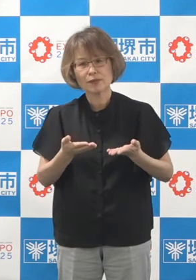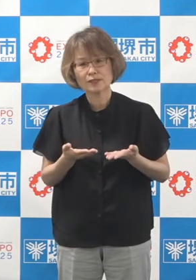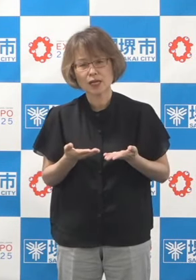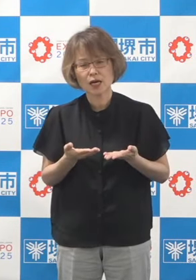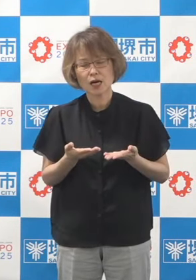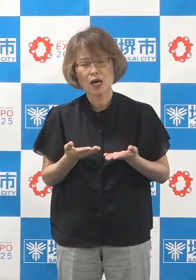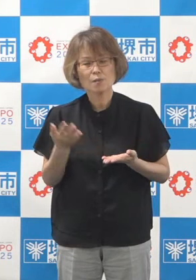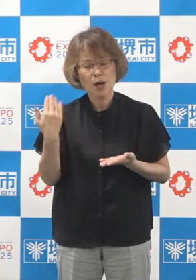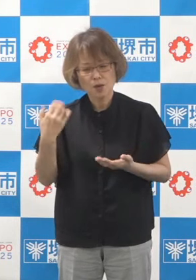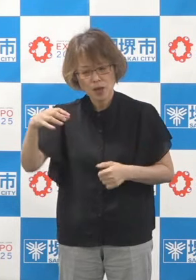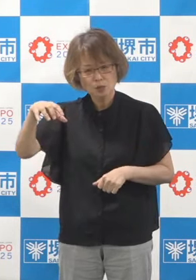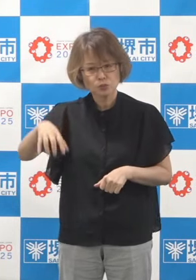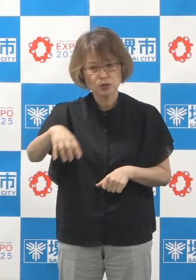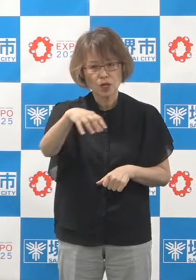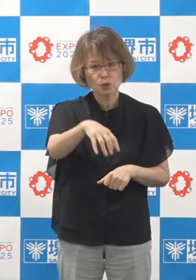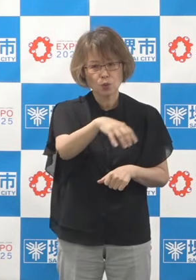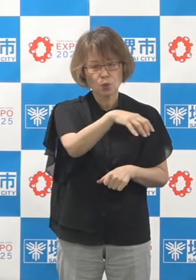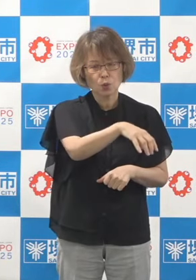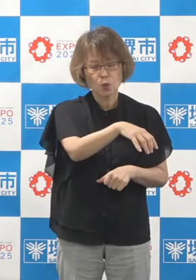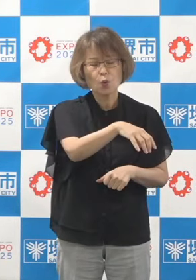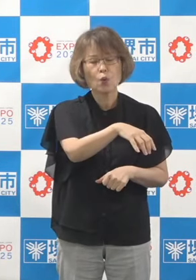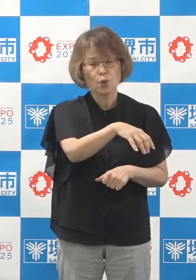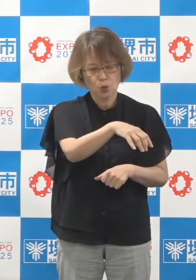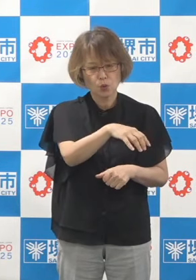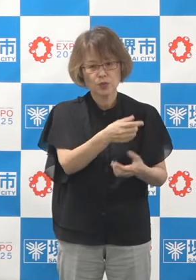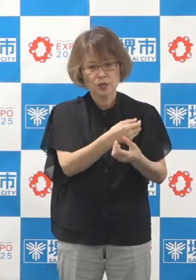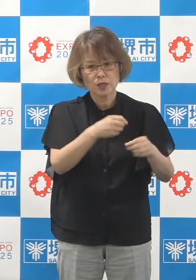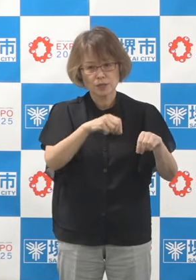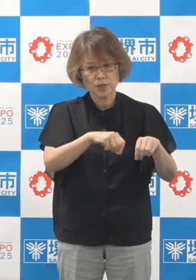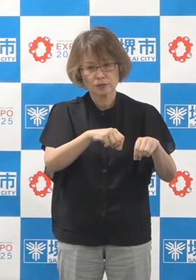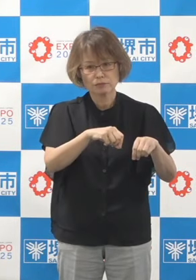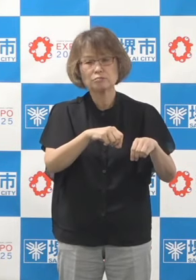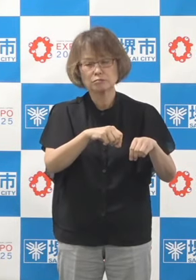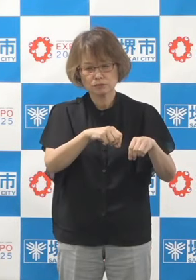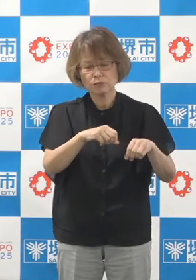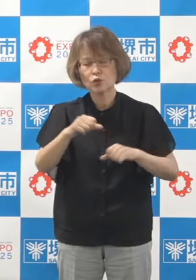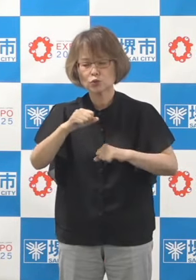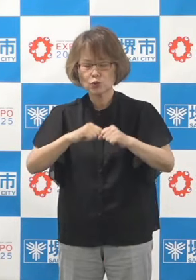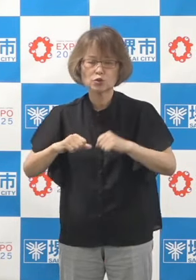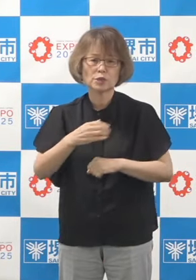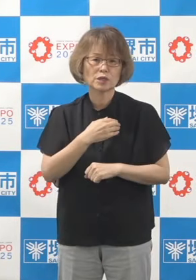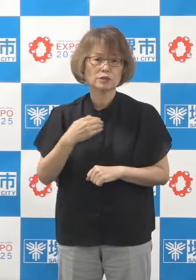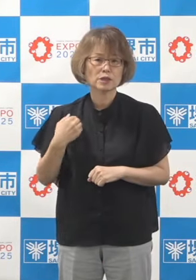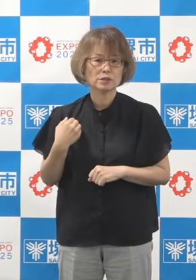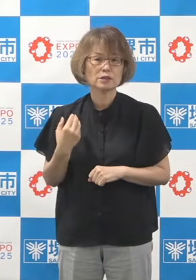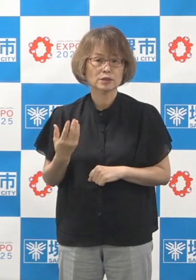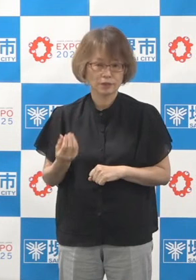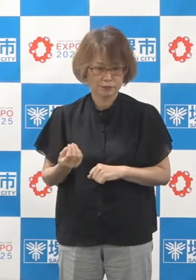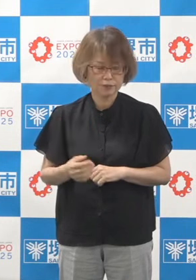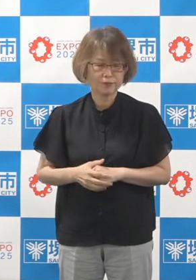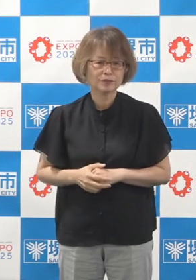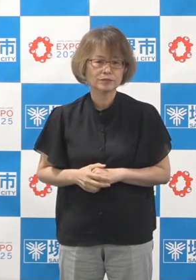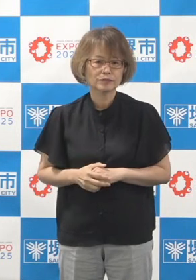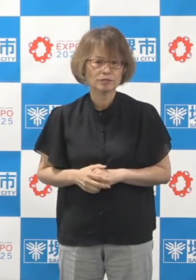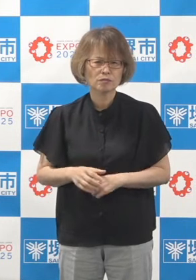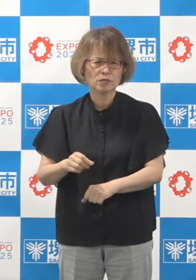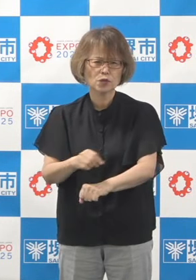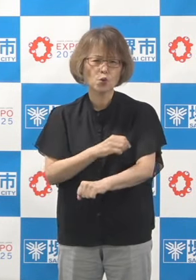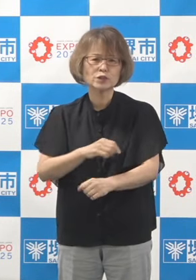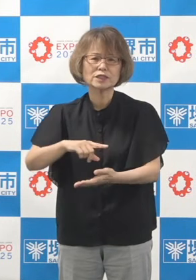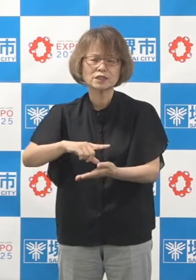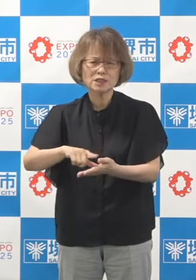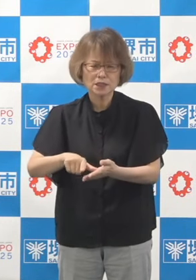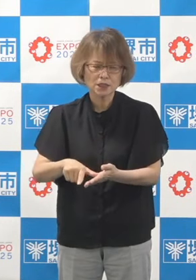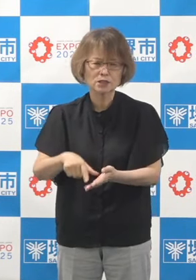事業を包括連携協定によって横串を刺すような取り組みを可能だと考えております。特に地域に出した郵